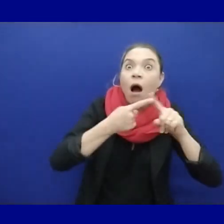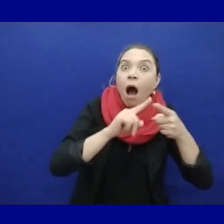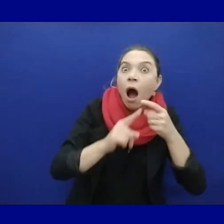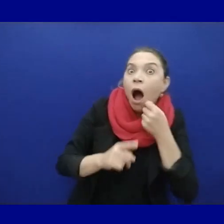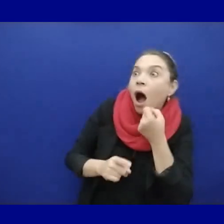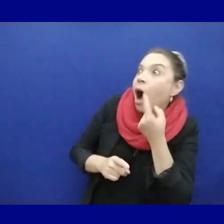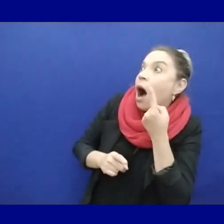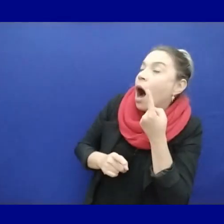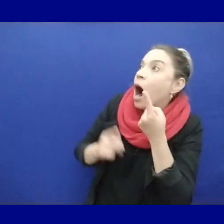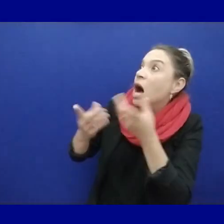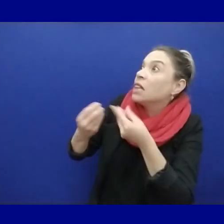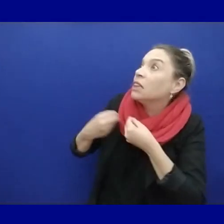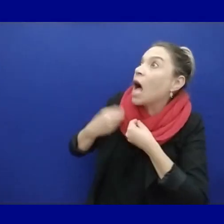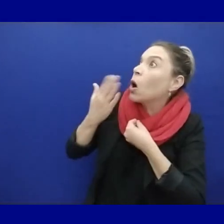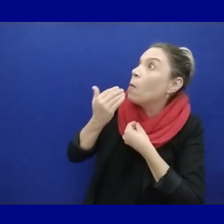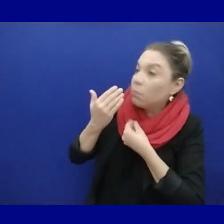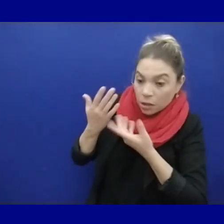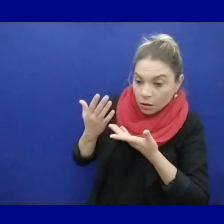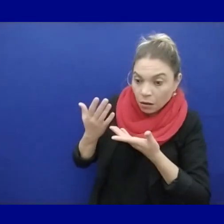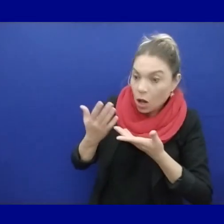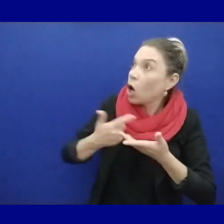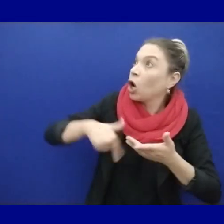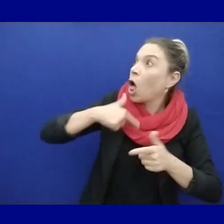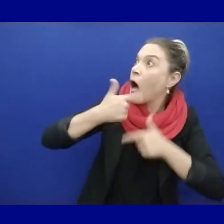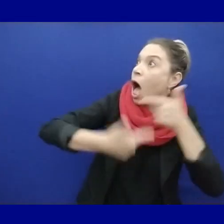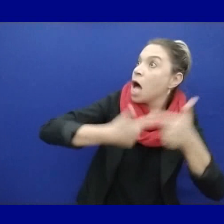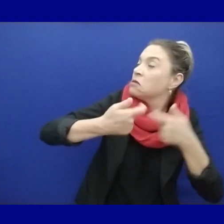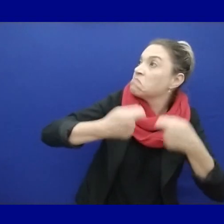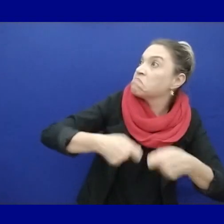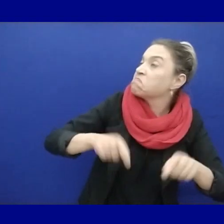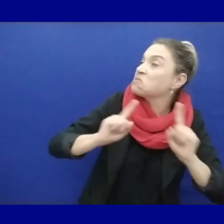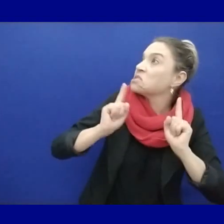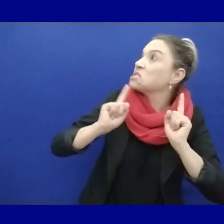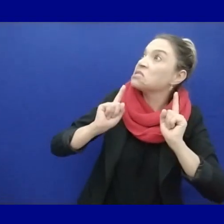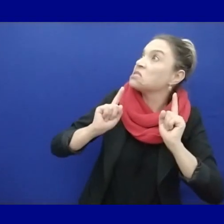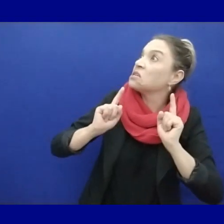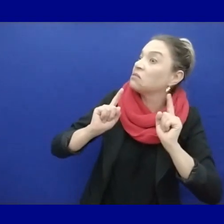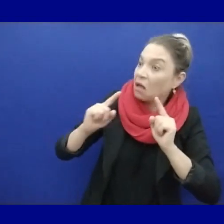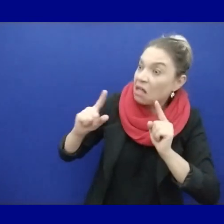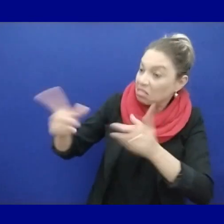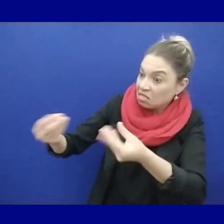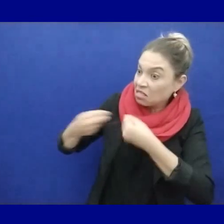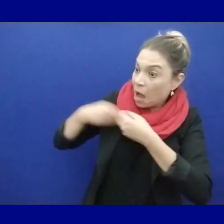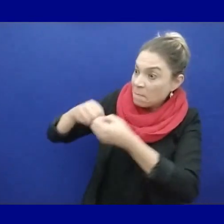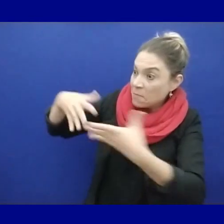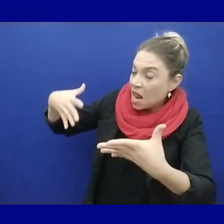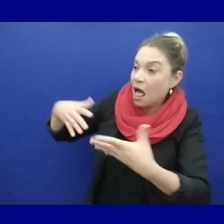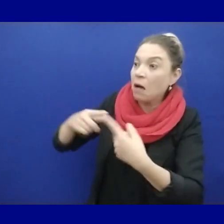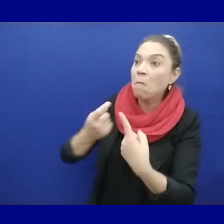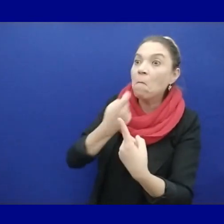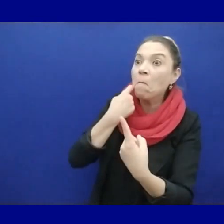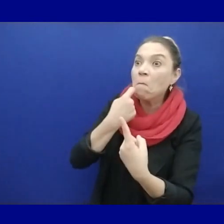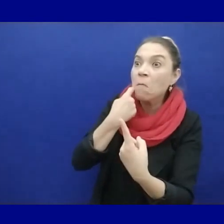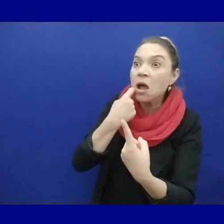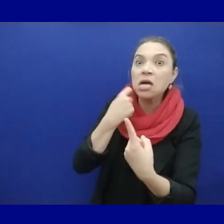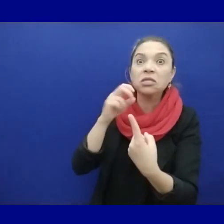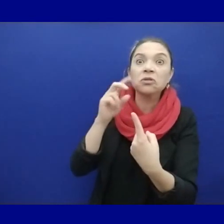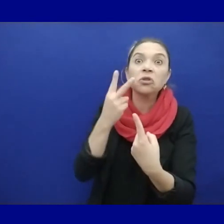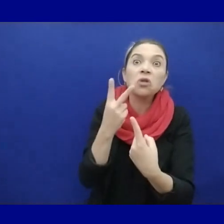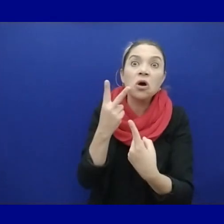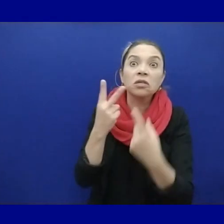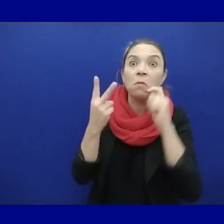Comida farta, sem que tenhamos que ter uma dura rotina, uma rotina penosa